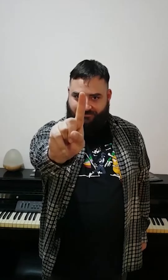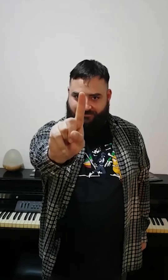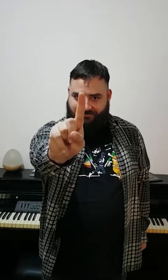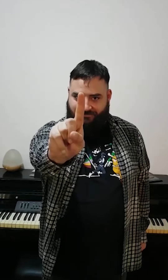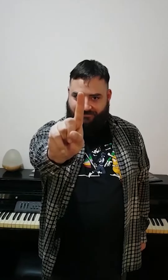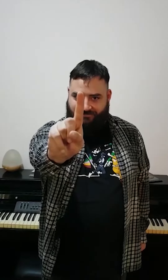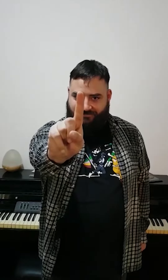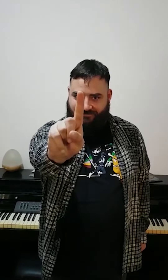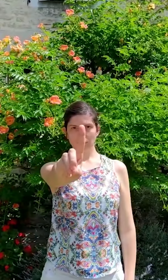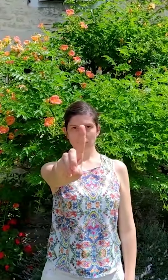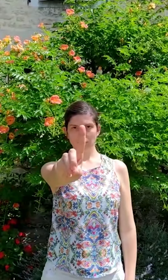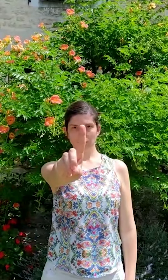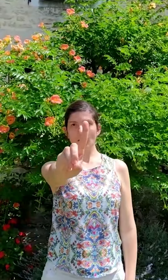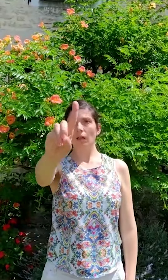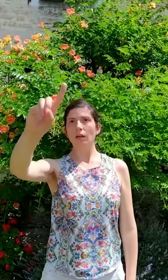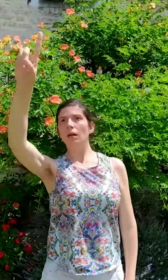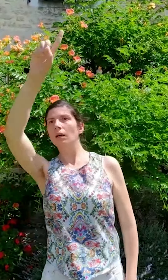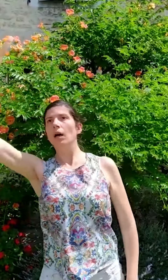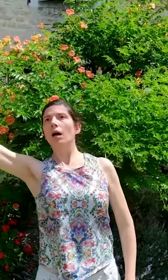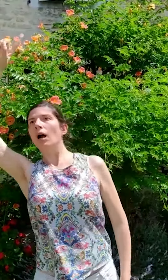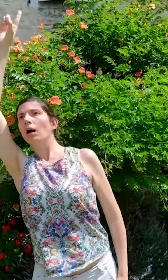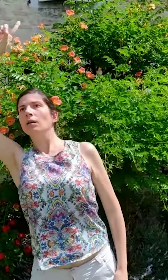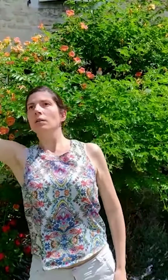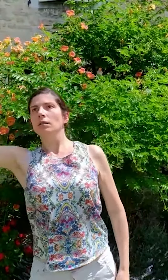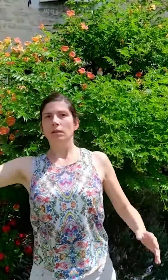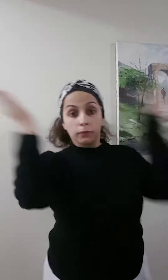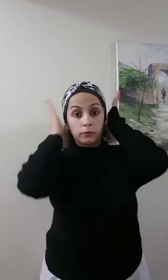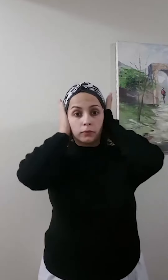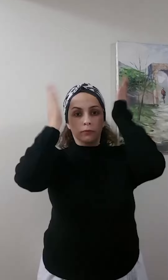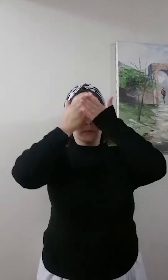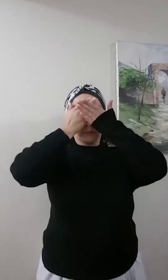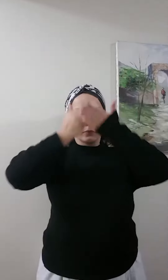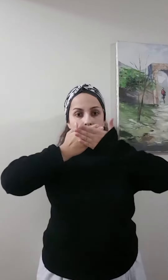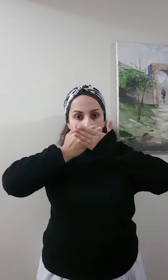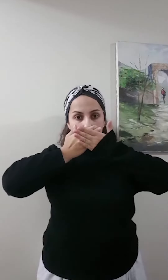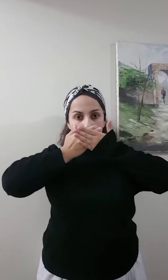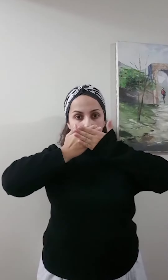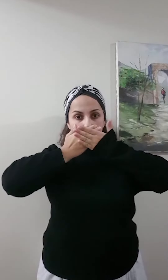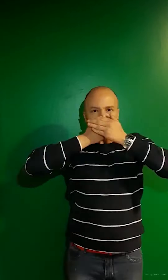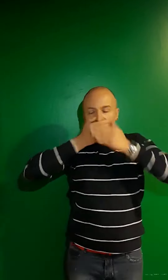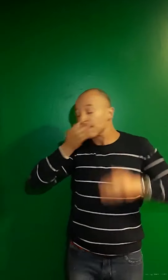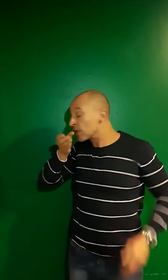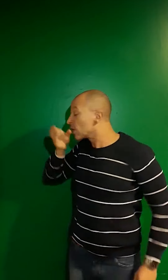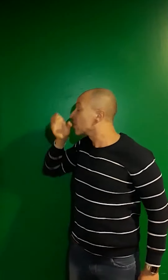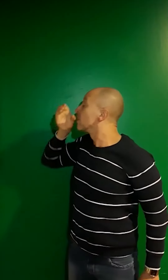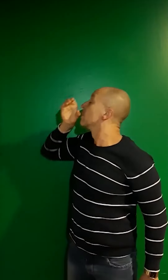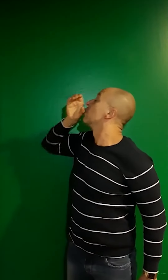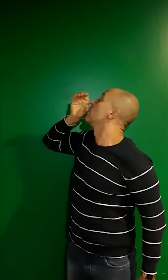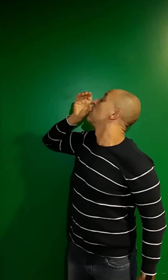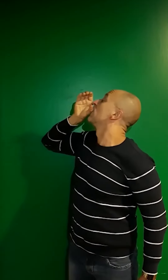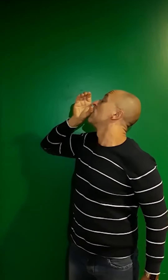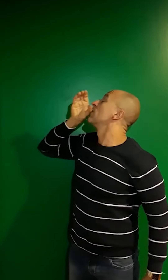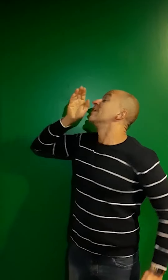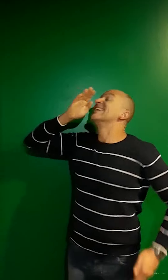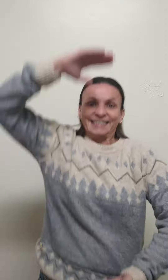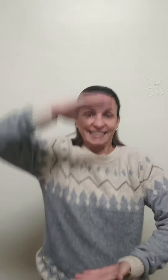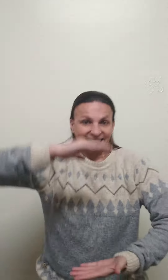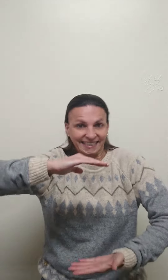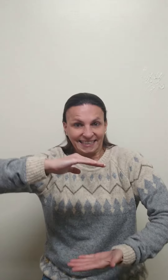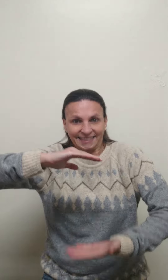um só. Somos democratas, somos os primatas. Somos vira-latas, temos